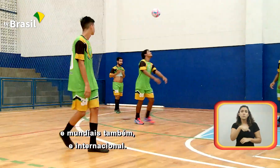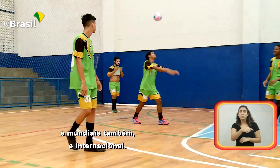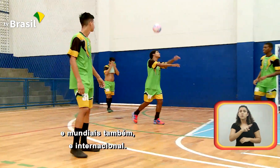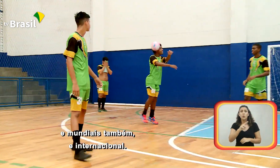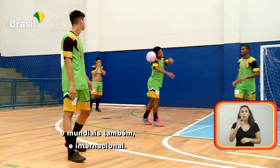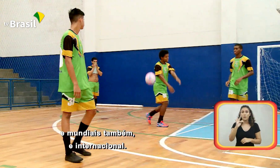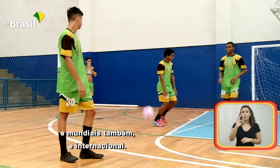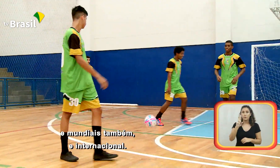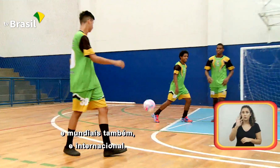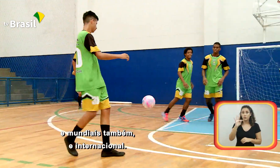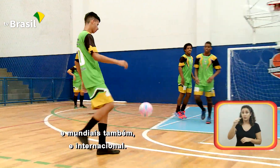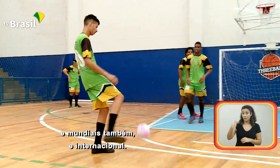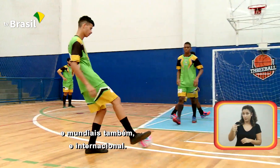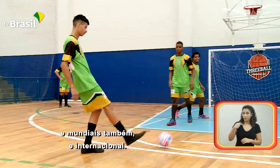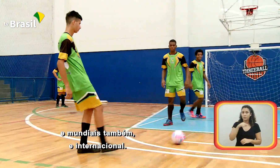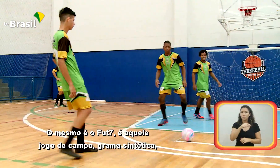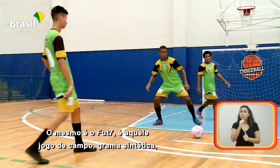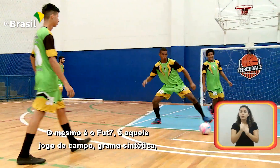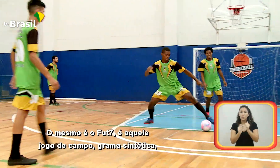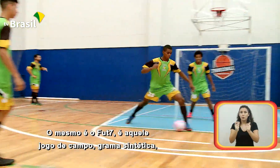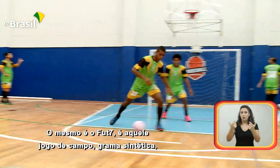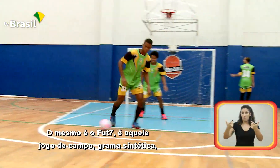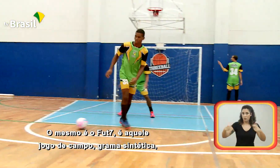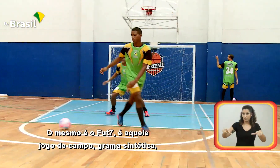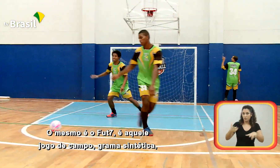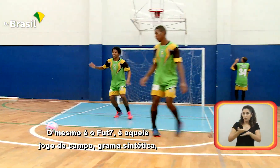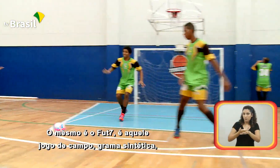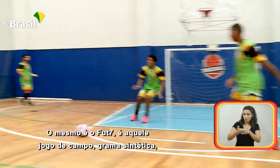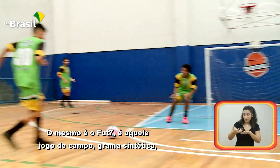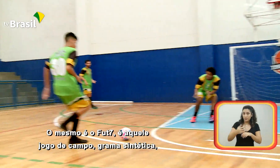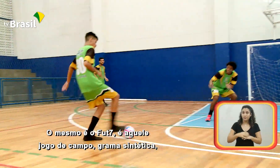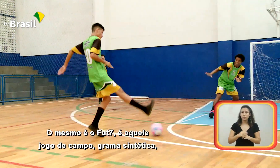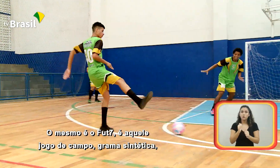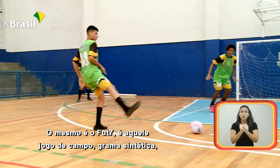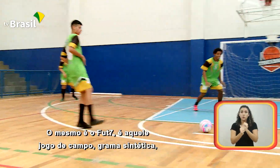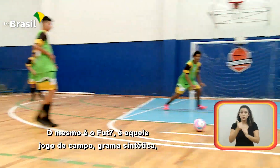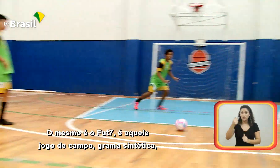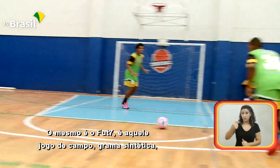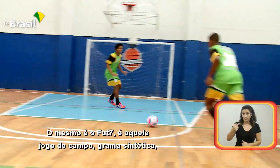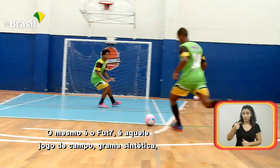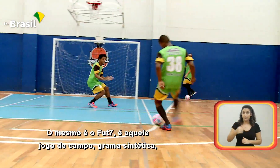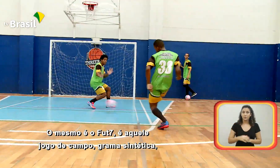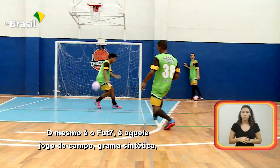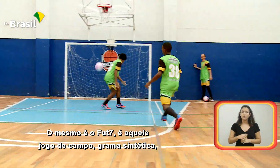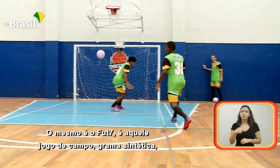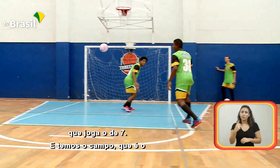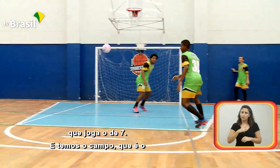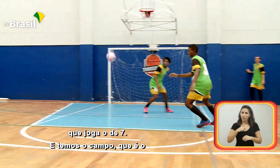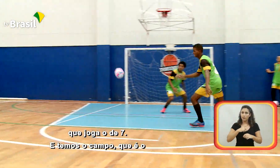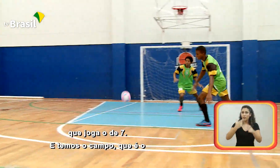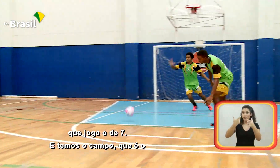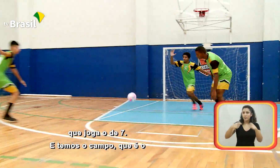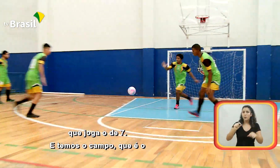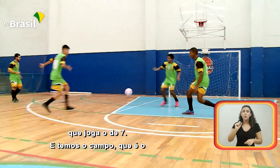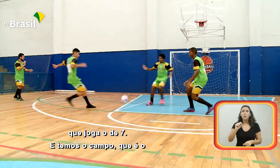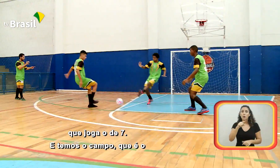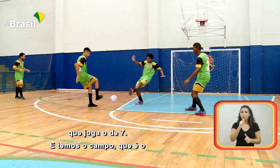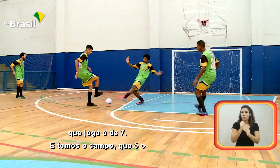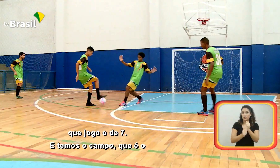e internacional. O mesmo é o futsal, que é aquele jogo de campo, grama sintética, né, que jogam de 7. E